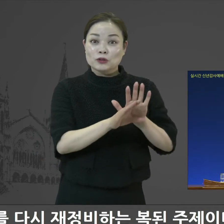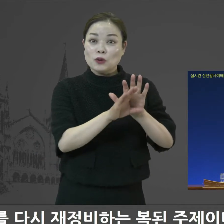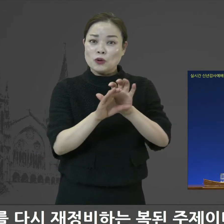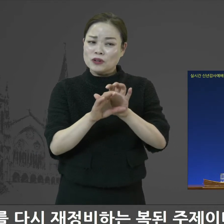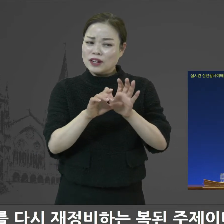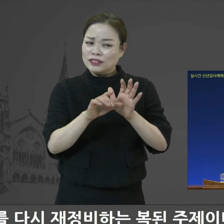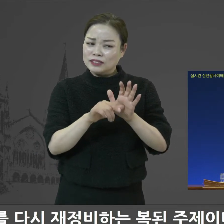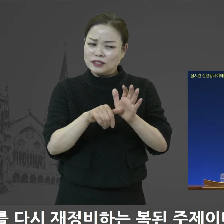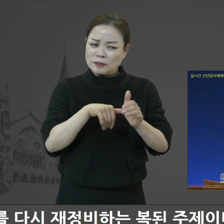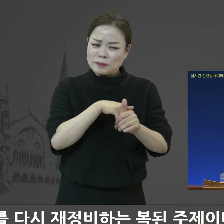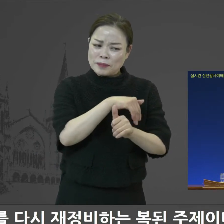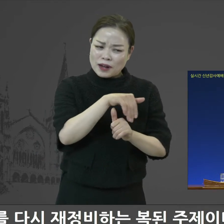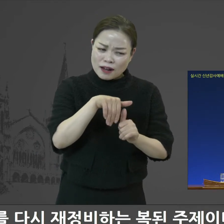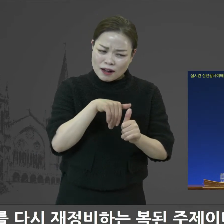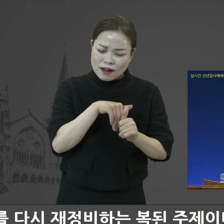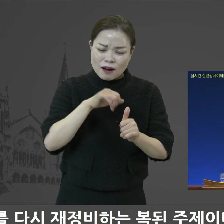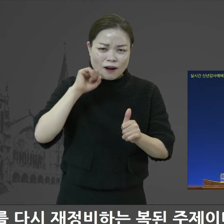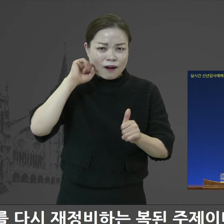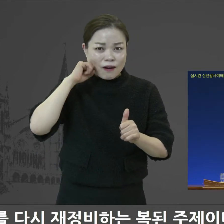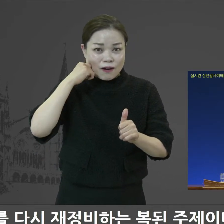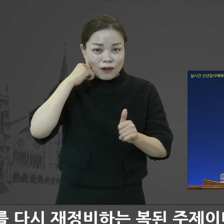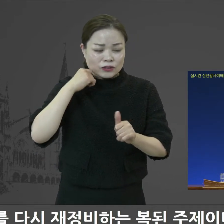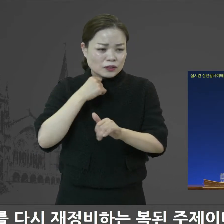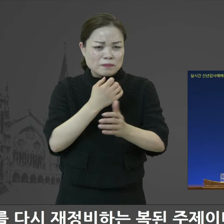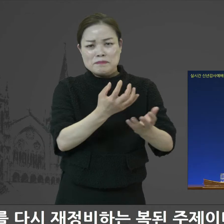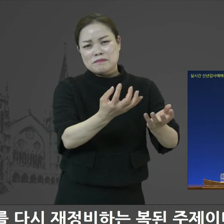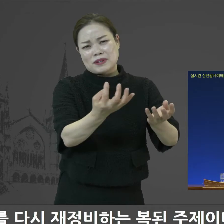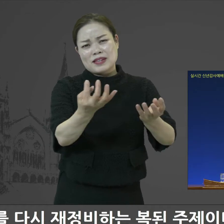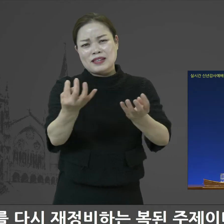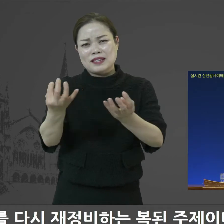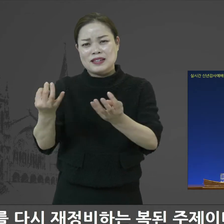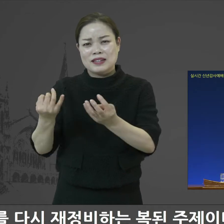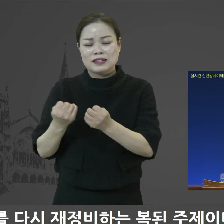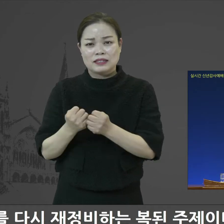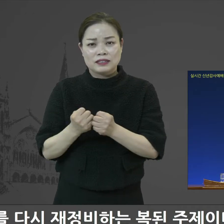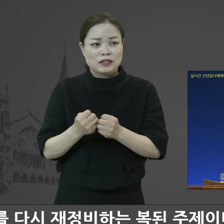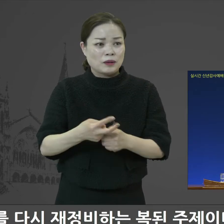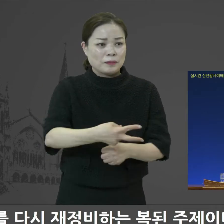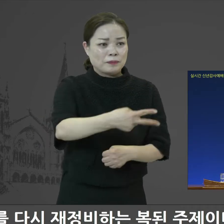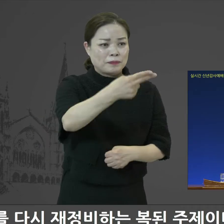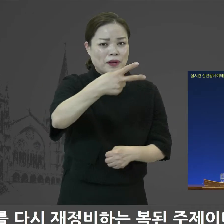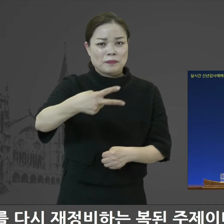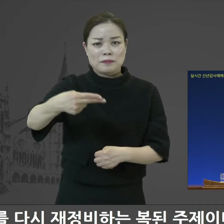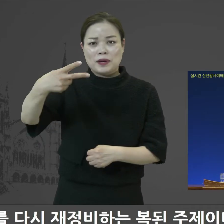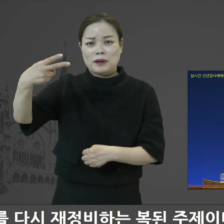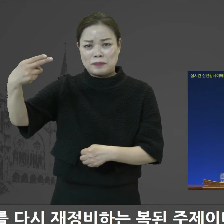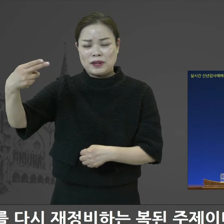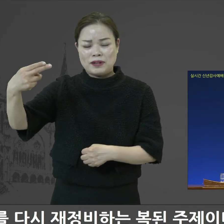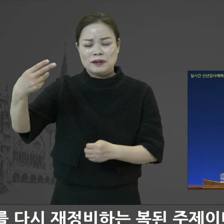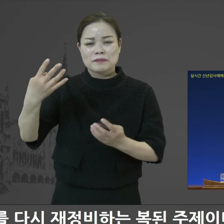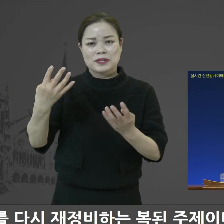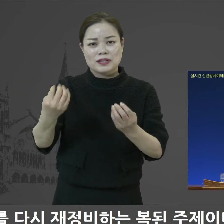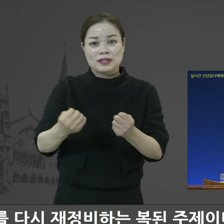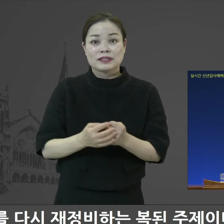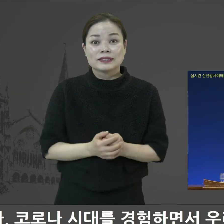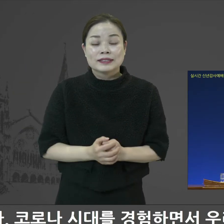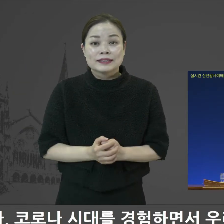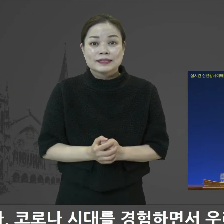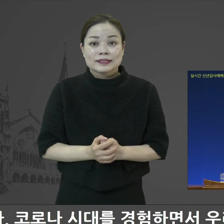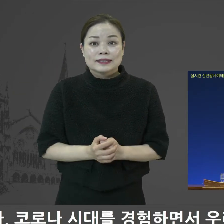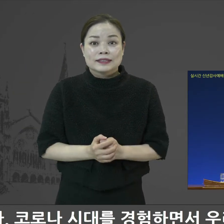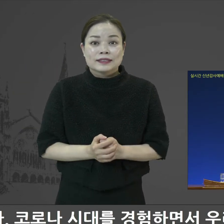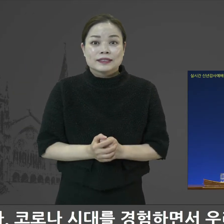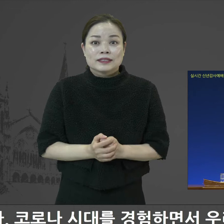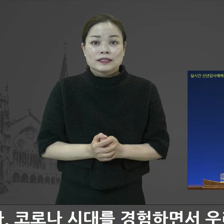코로나 시대를 우리가 경험하면서 우리는 많은 것들이 단절되어지는 경험을 했습니다.